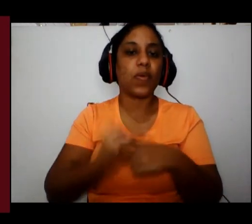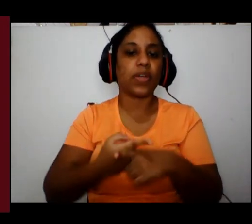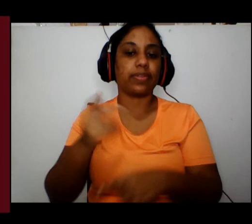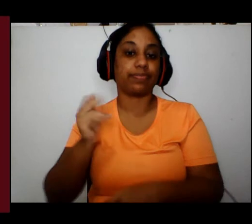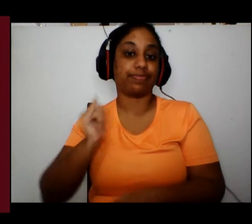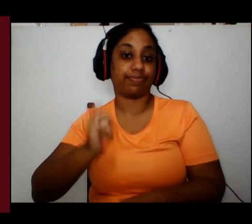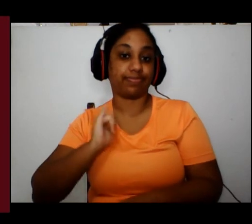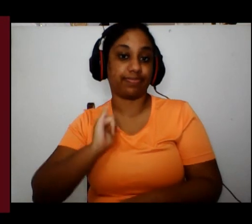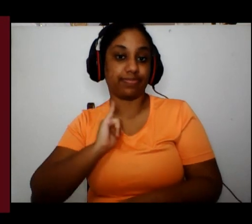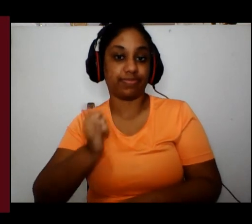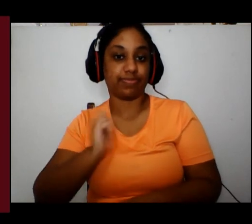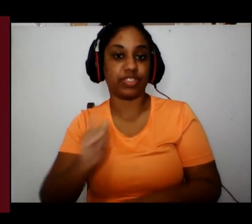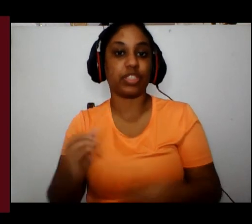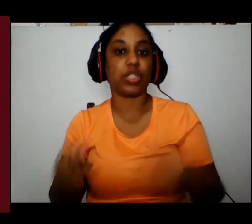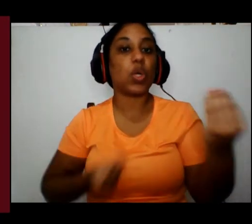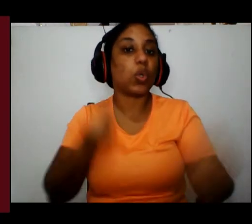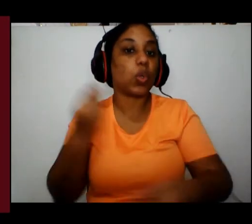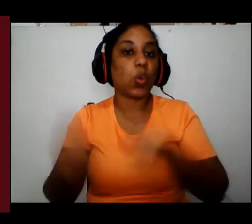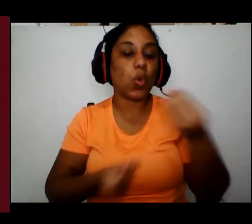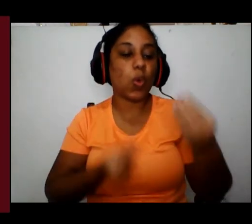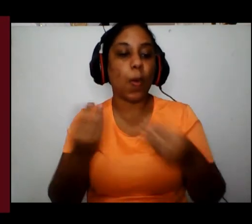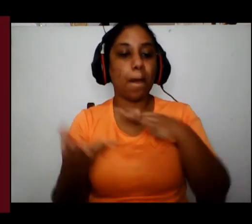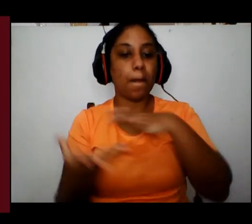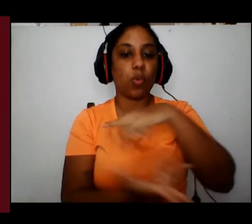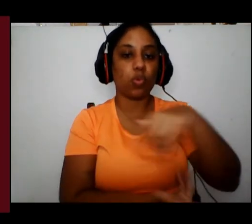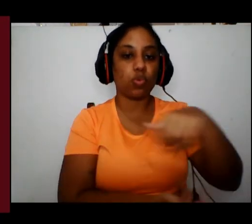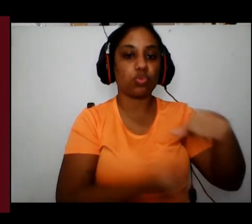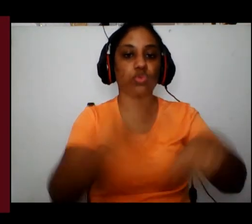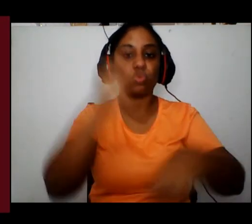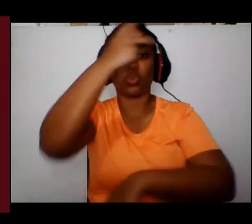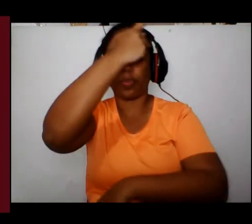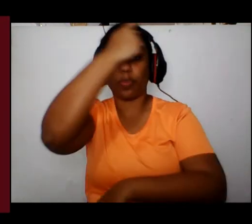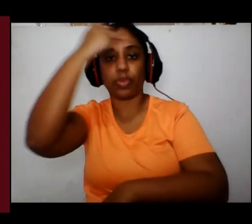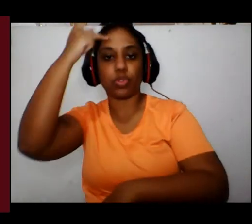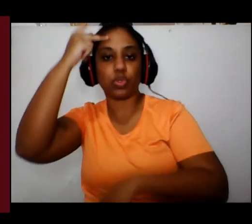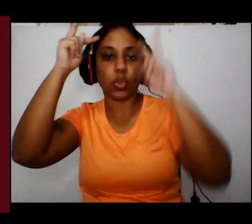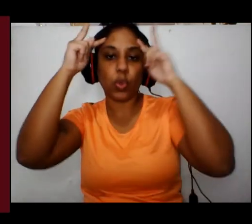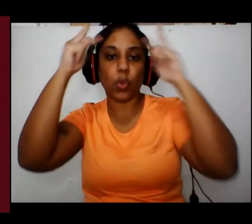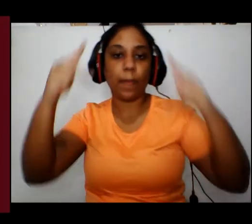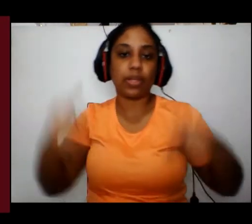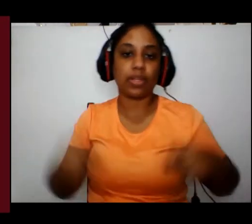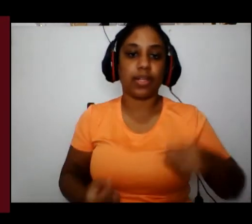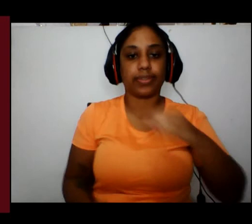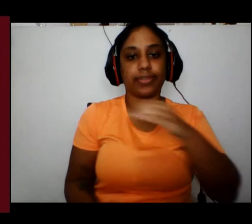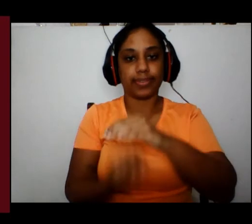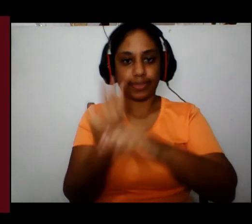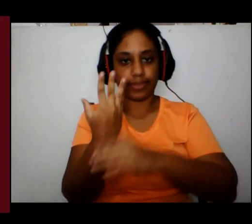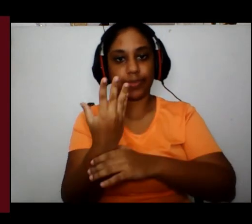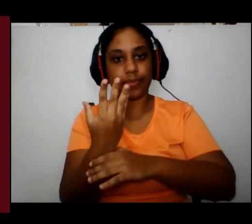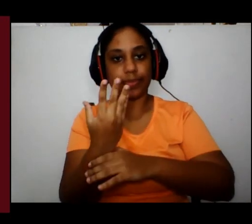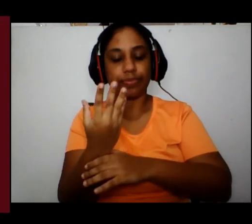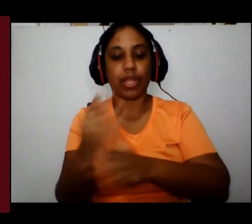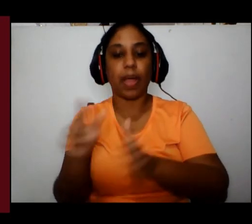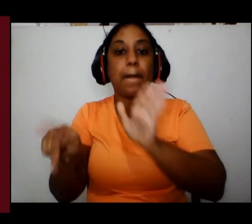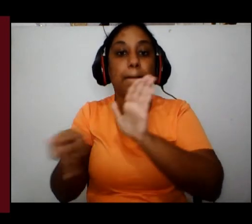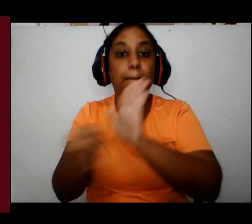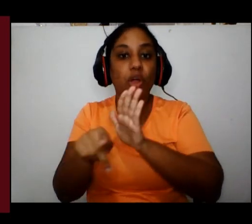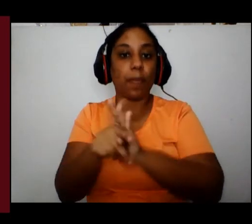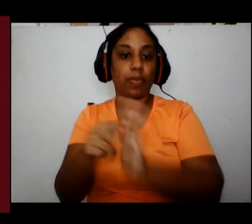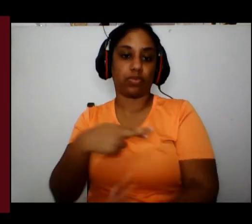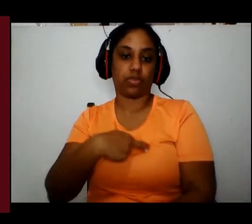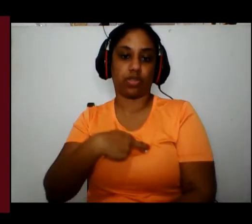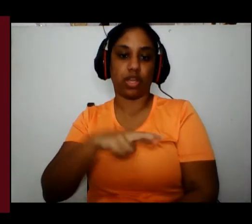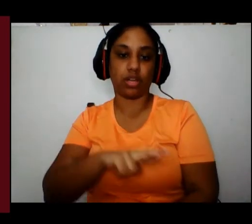justamente porque são histórias que narram como foi a criação do mundo e do homem segundo uma determinada religião